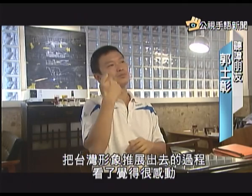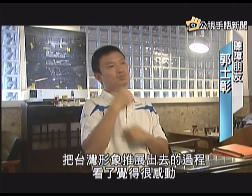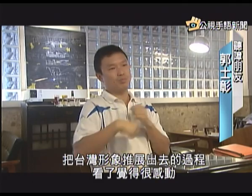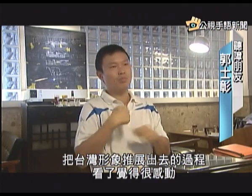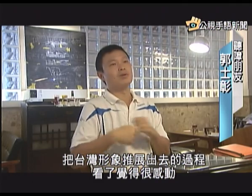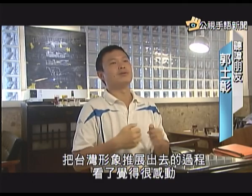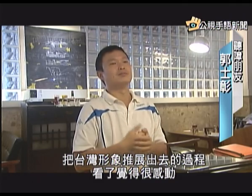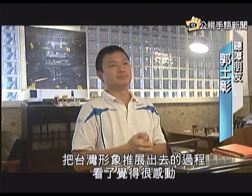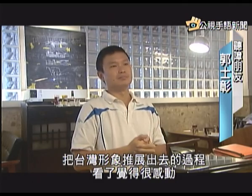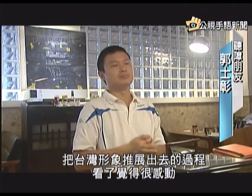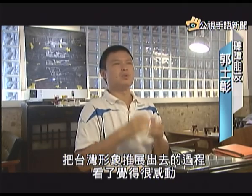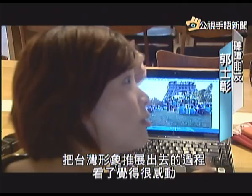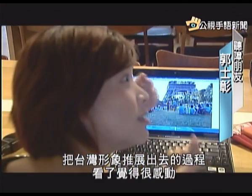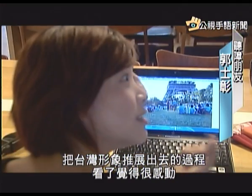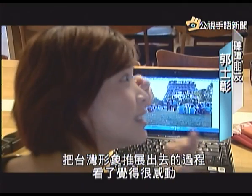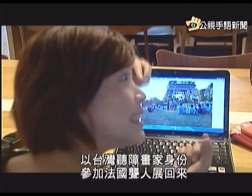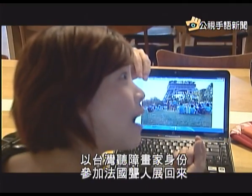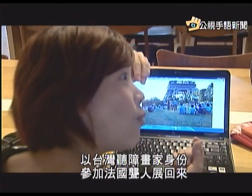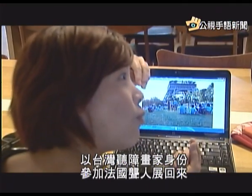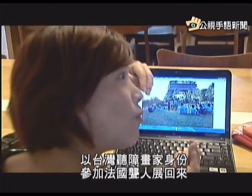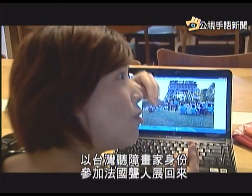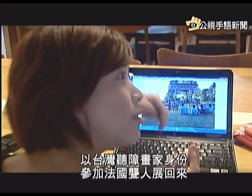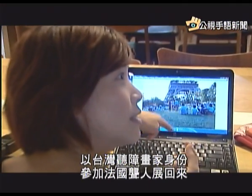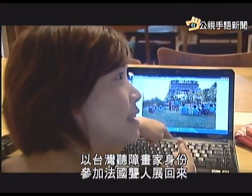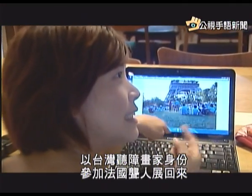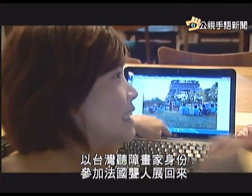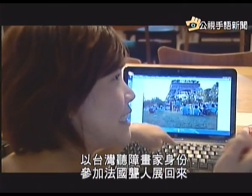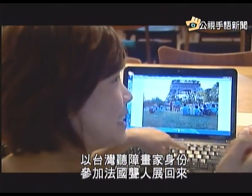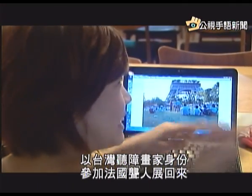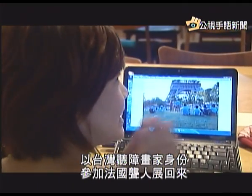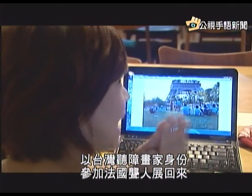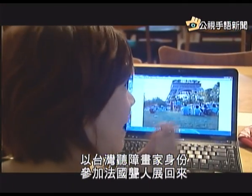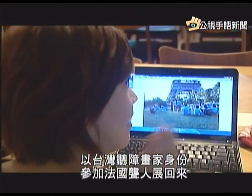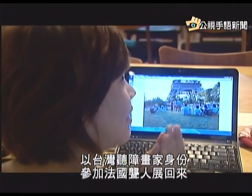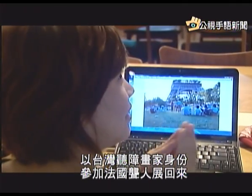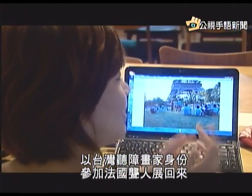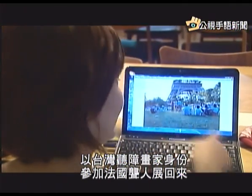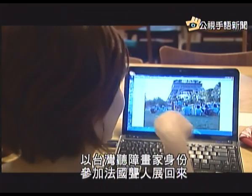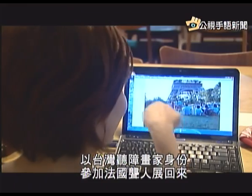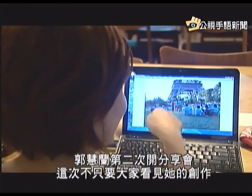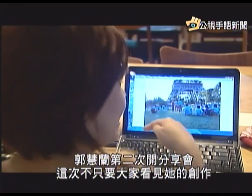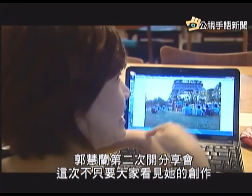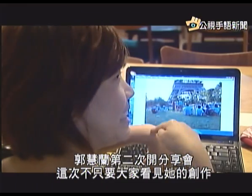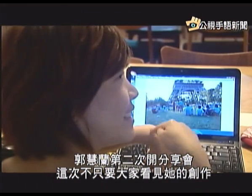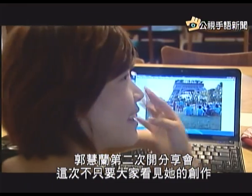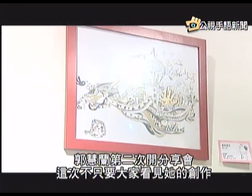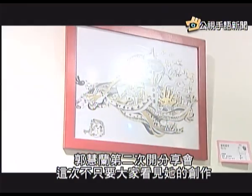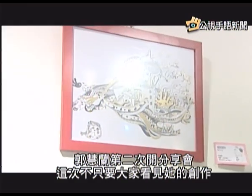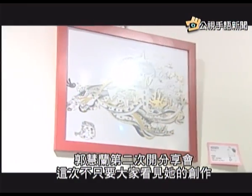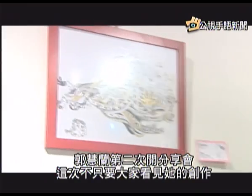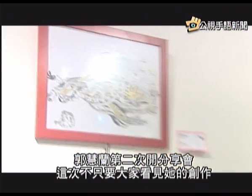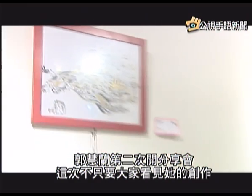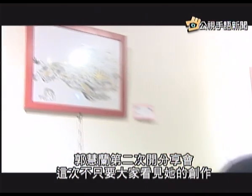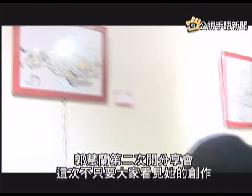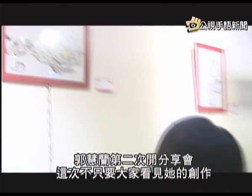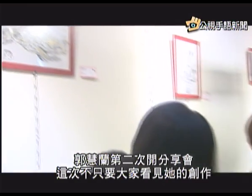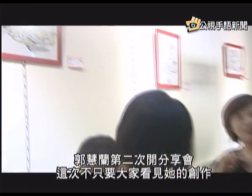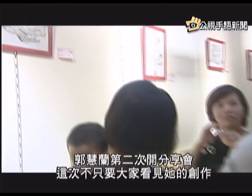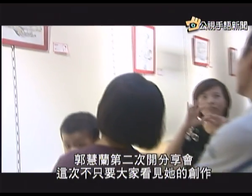得很感动。 以台湾听障画家身份参加法国聋人展回来，郭慧兰第二次开分享会，这一次不只要大